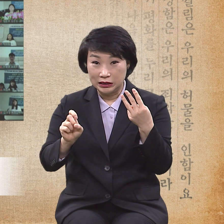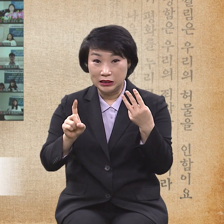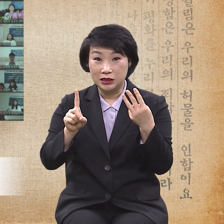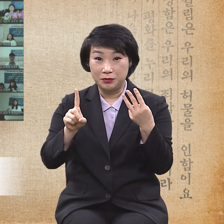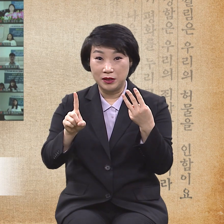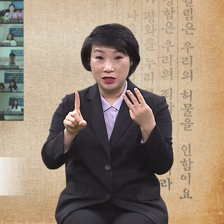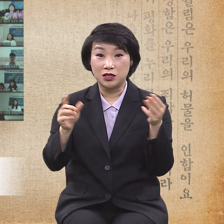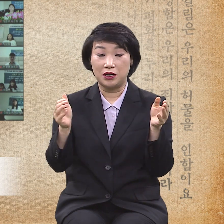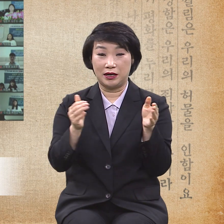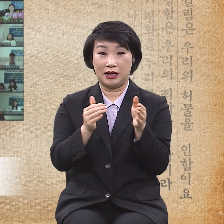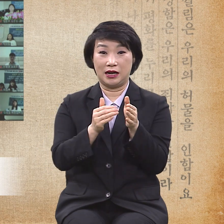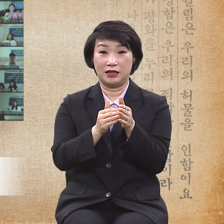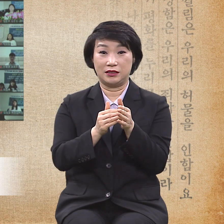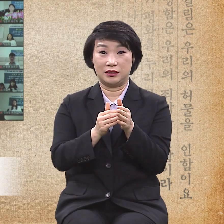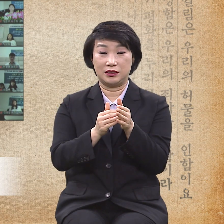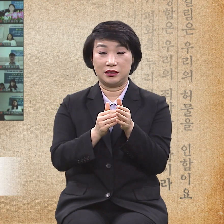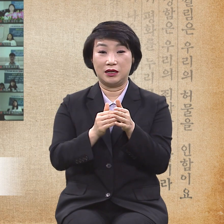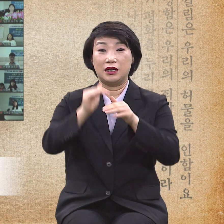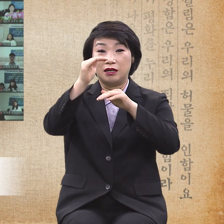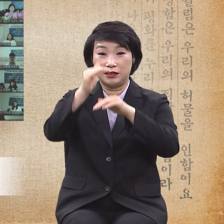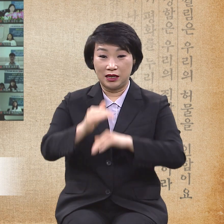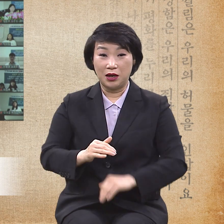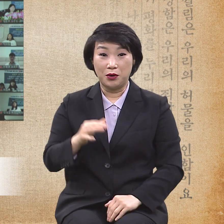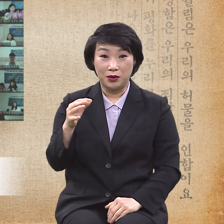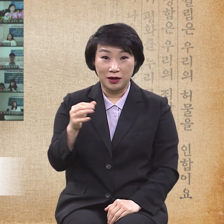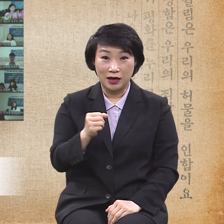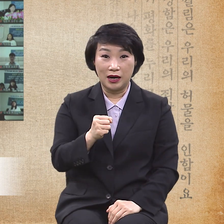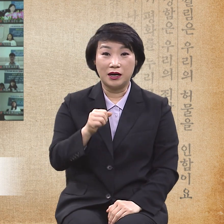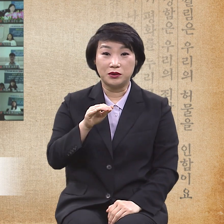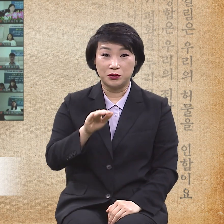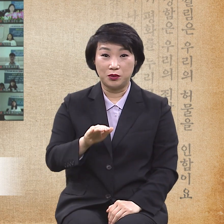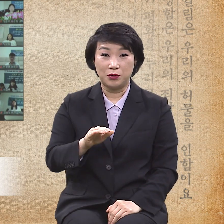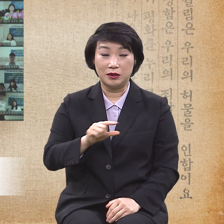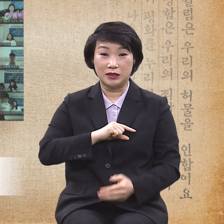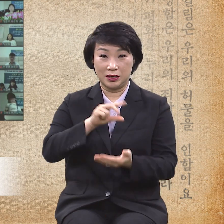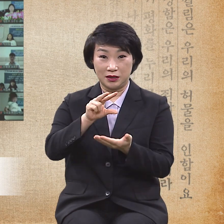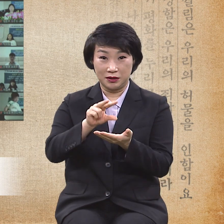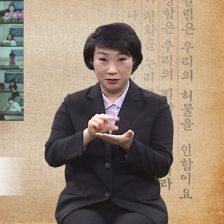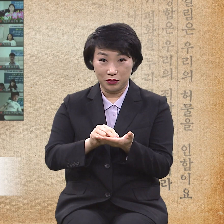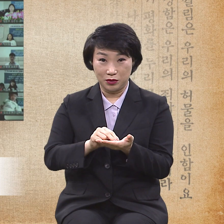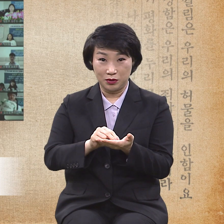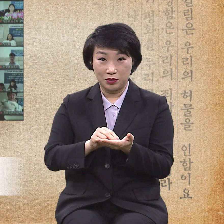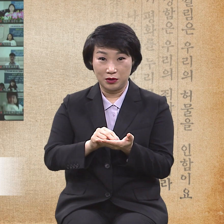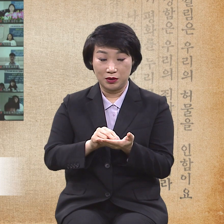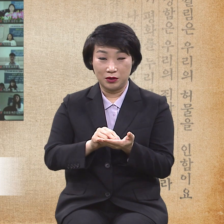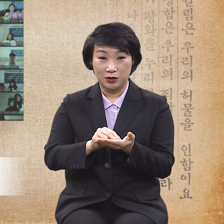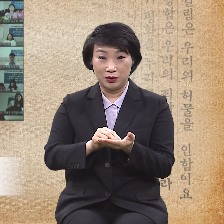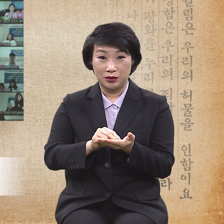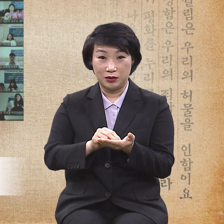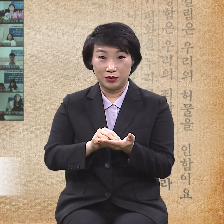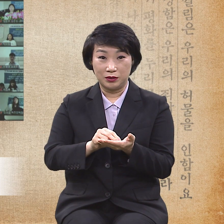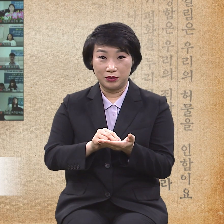16절에서 21절의 본문의 말씀을 중심으로